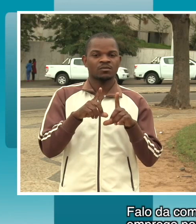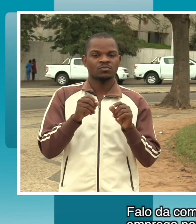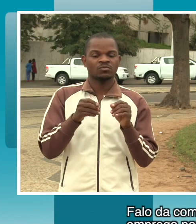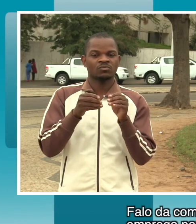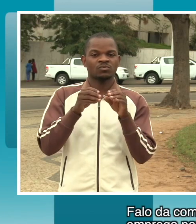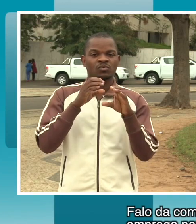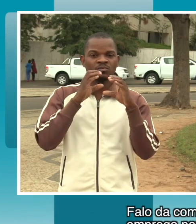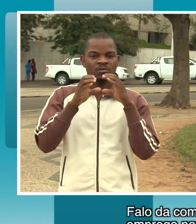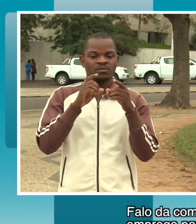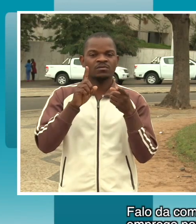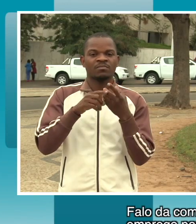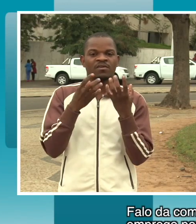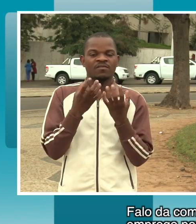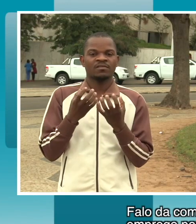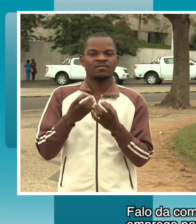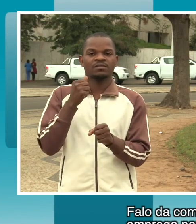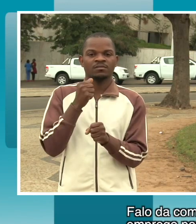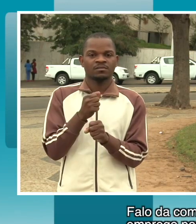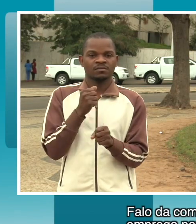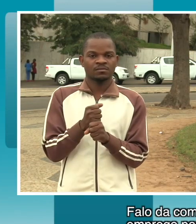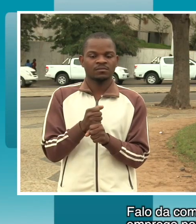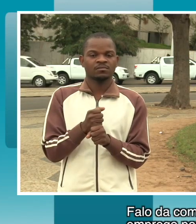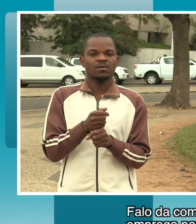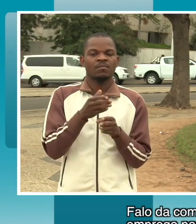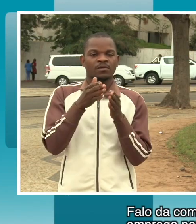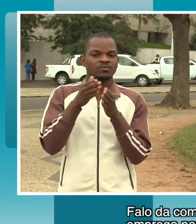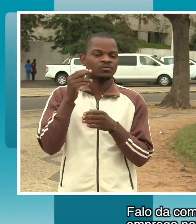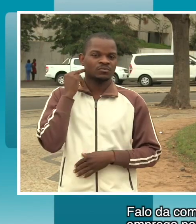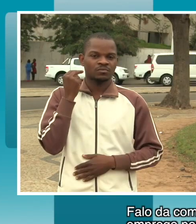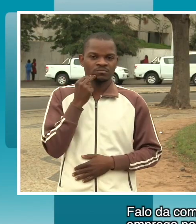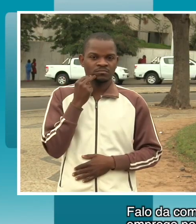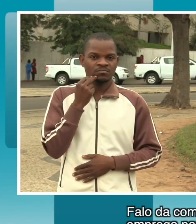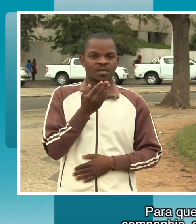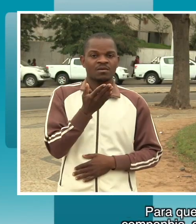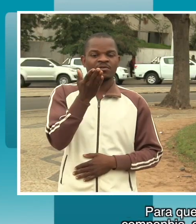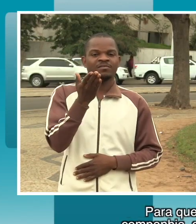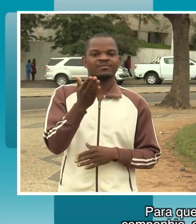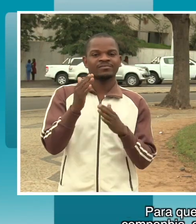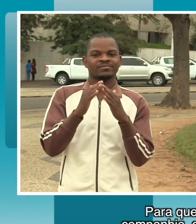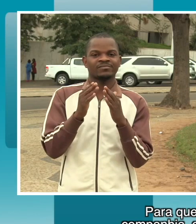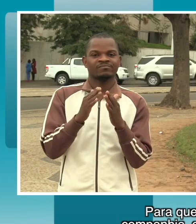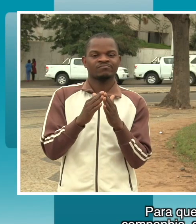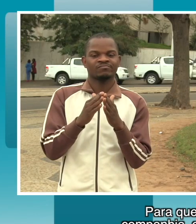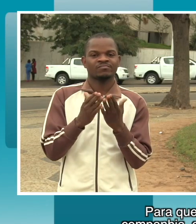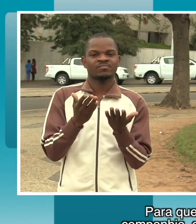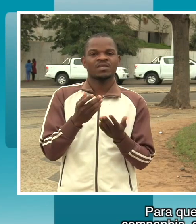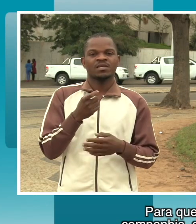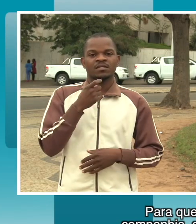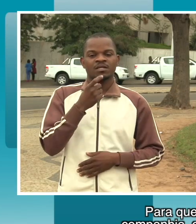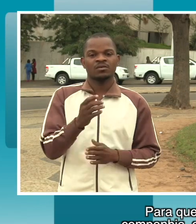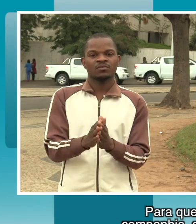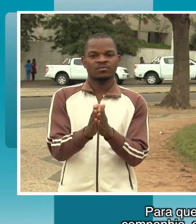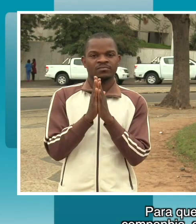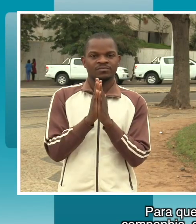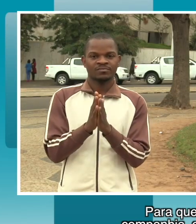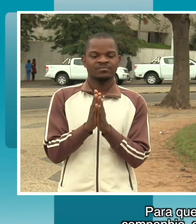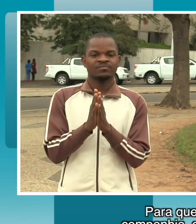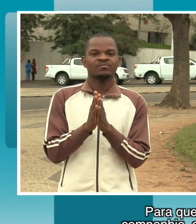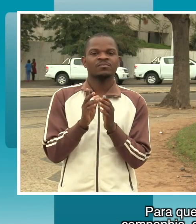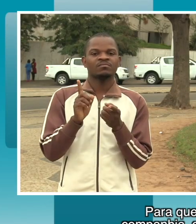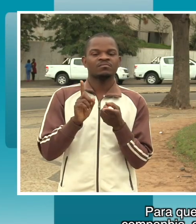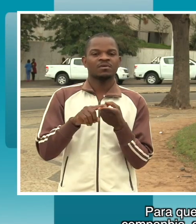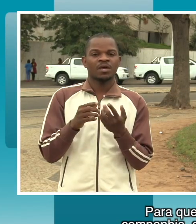comunicação e a falta do emprego desta camada social. Para si, que esteve na nossa companhia, o